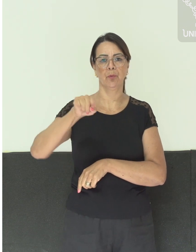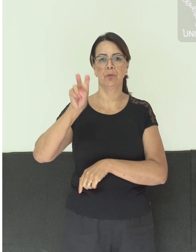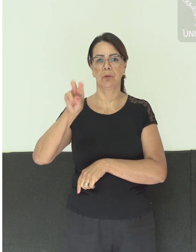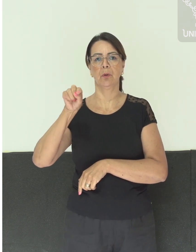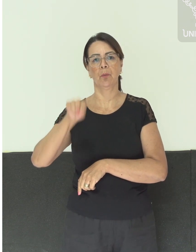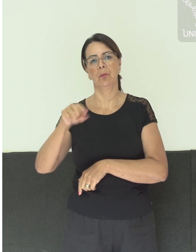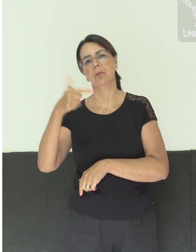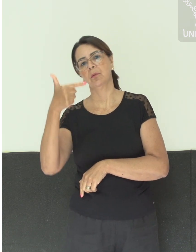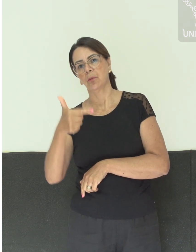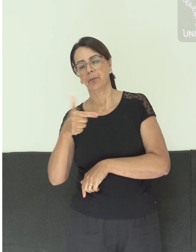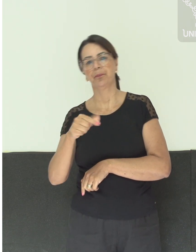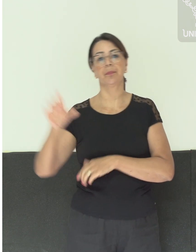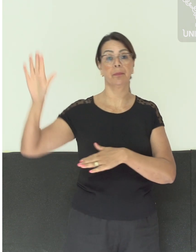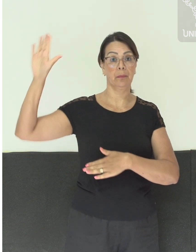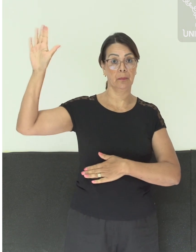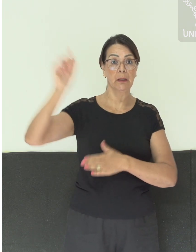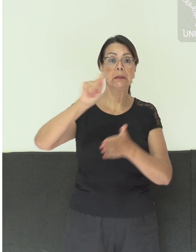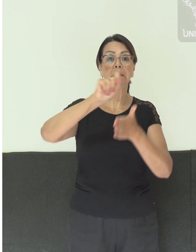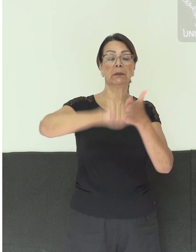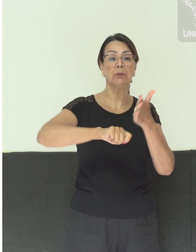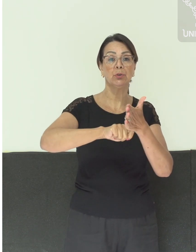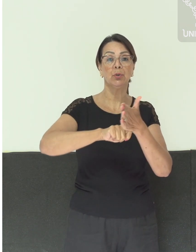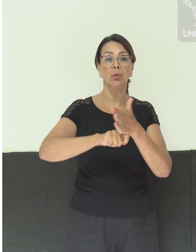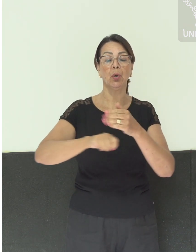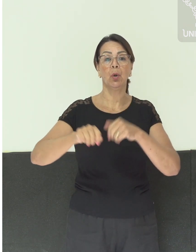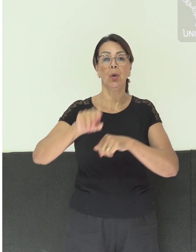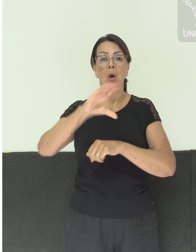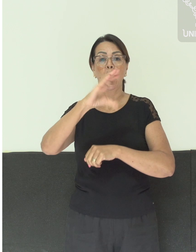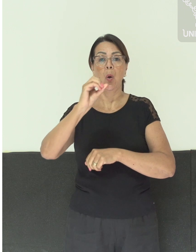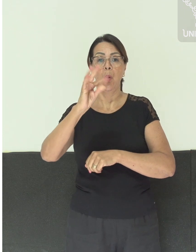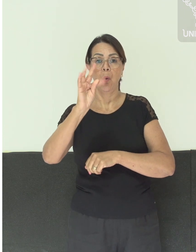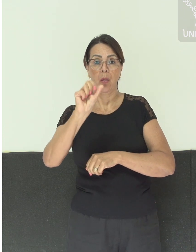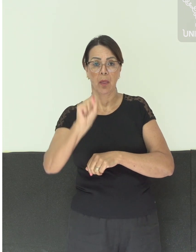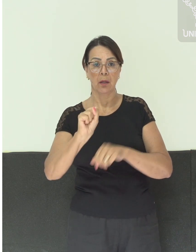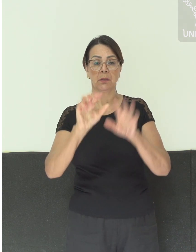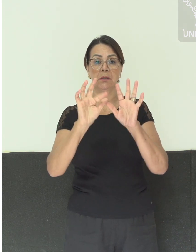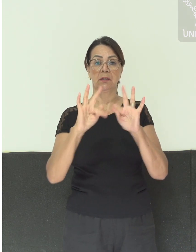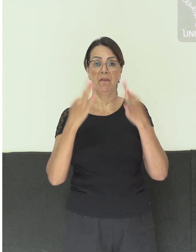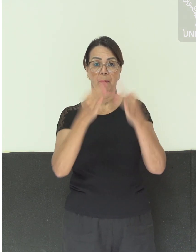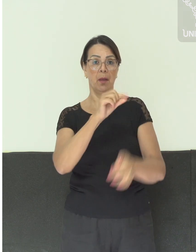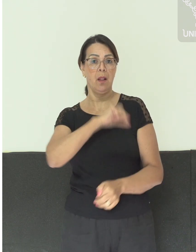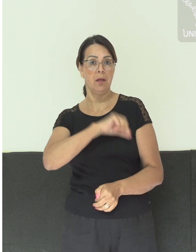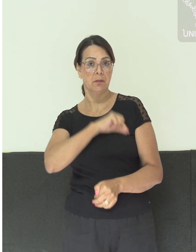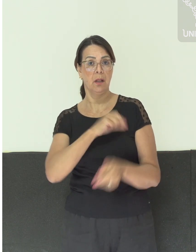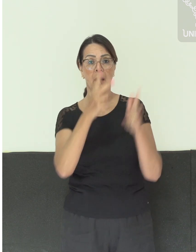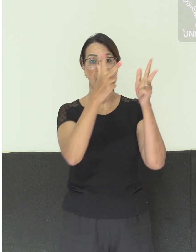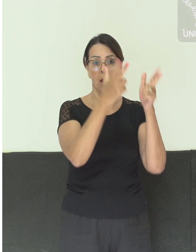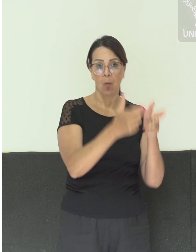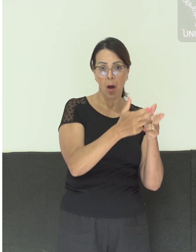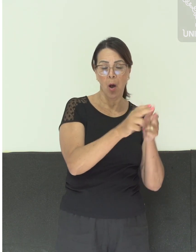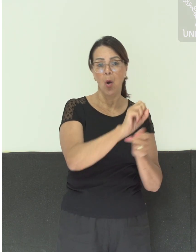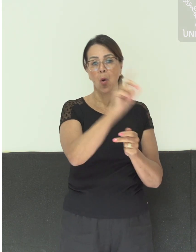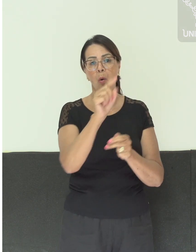7.2.5.2 Candidatos inscritos em sistema de cotas com renda familiar bruta per capita igual ou inferior